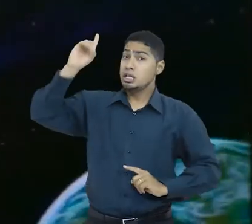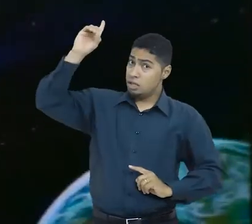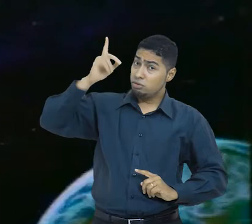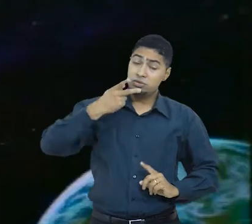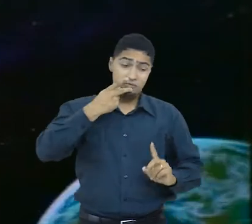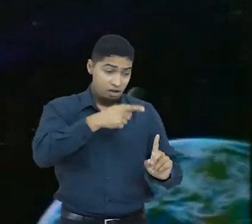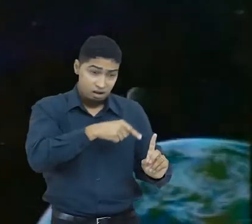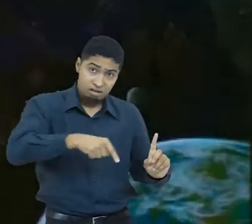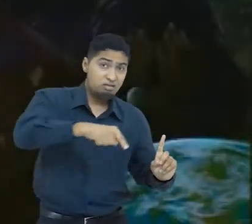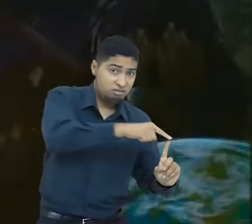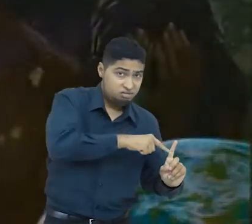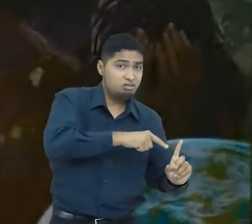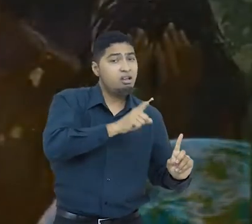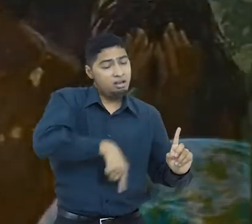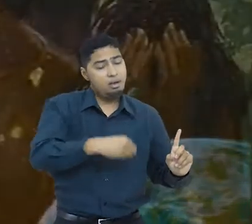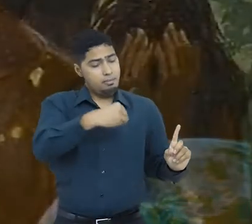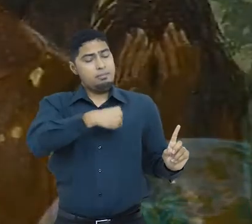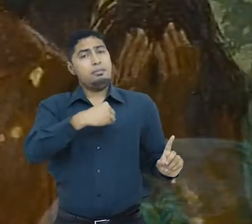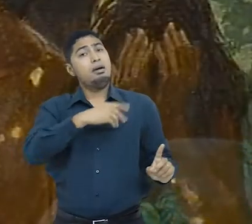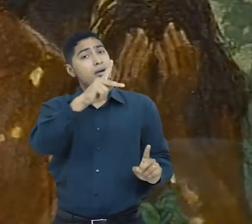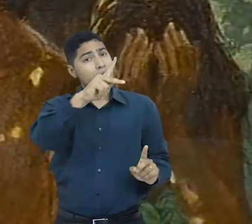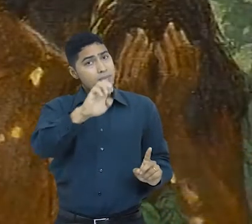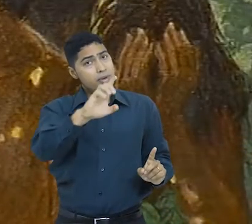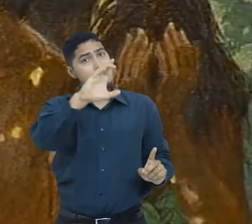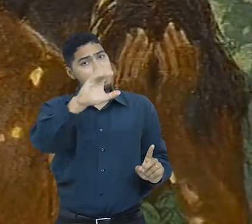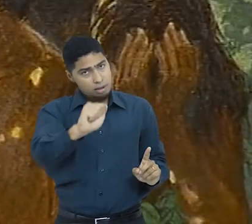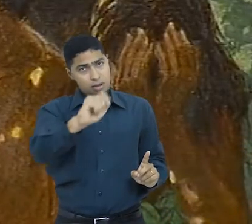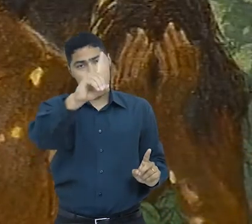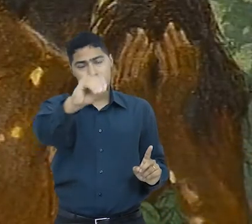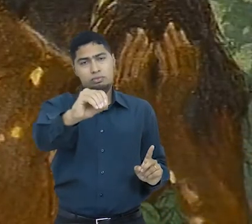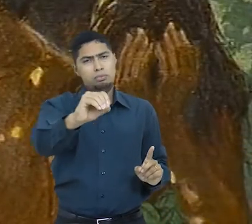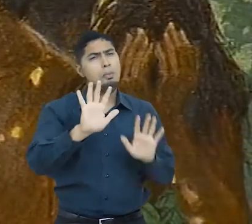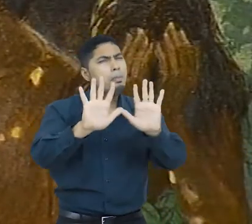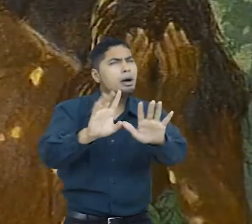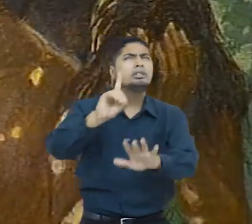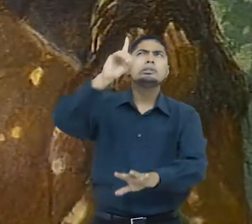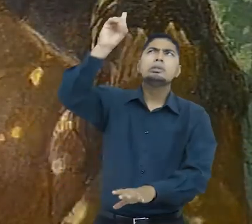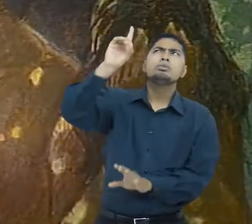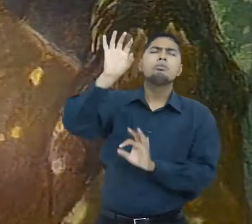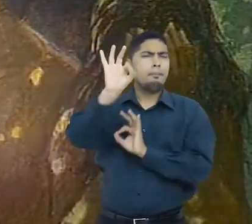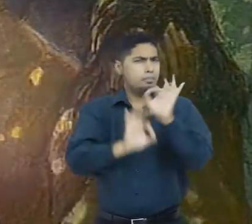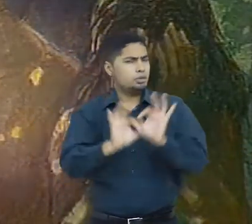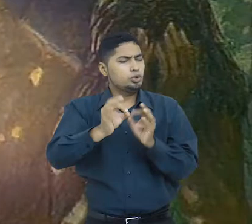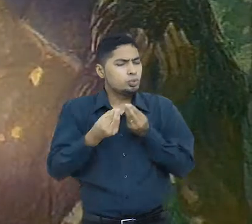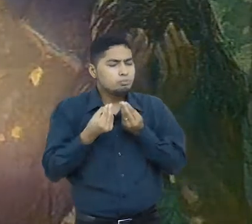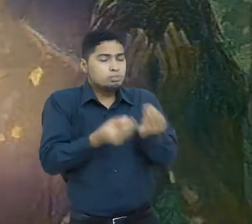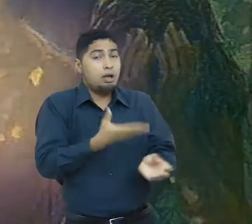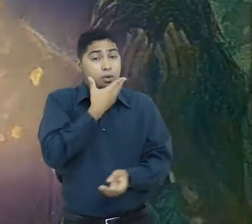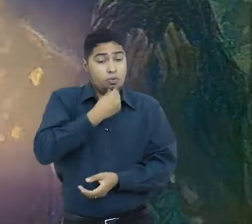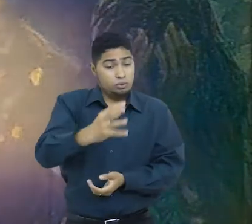Deus chama a rejeição de pecado. No entanto, Deus planejou enviar um Salvador